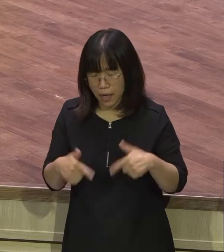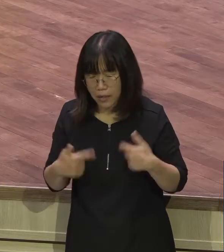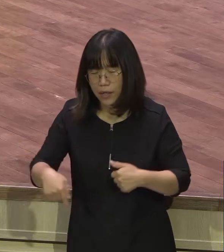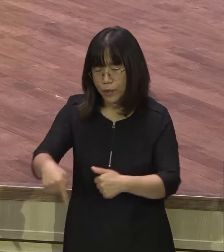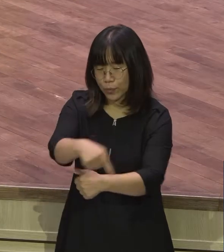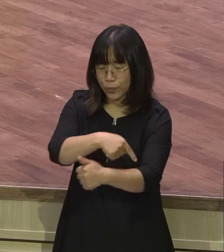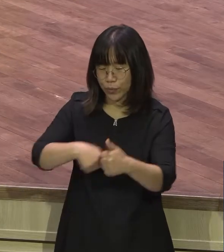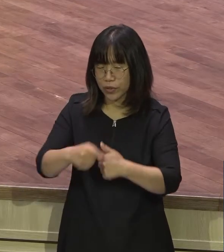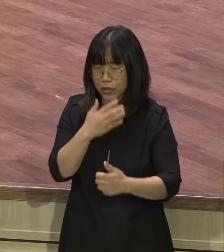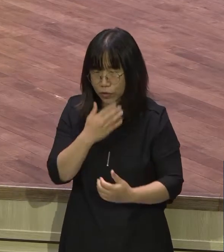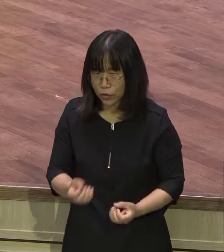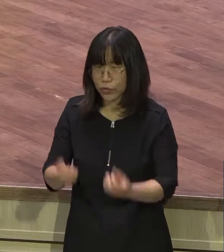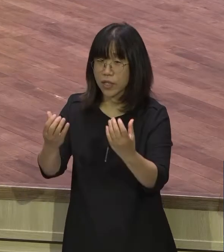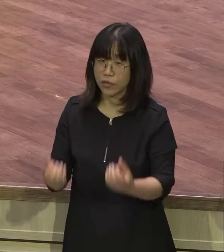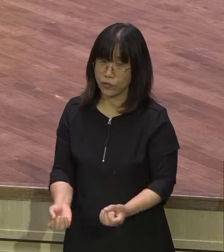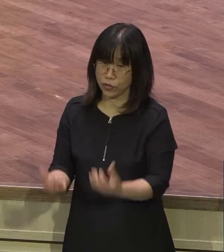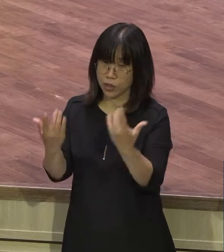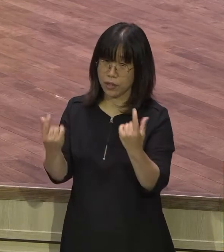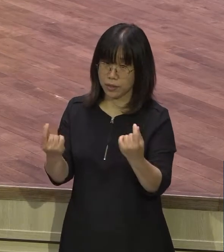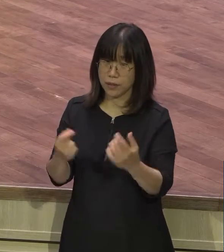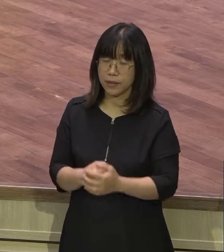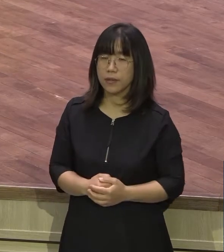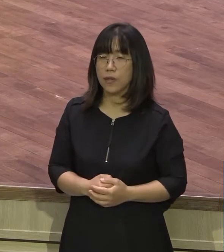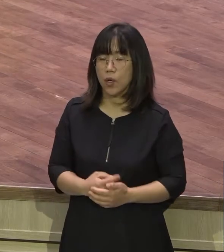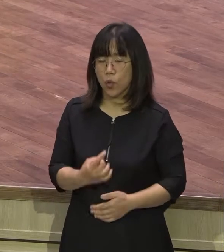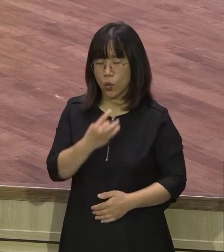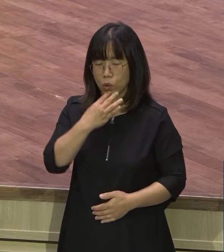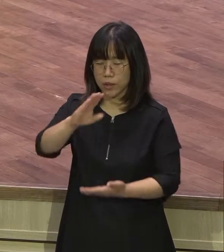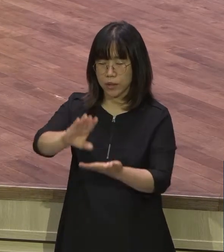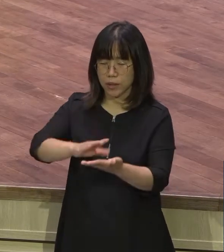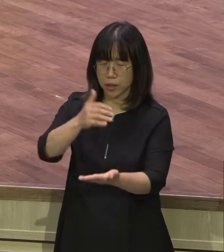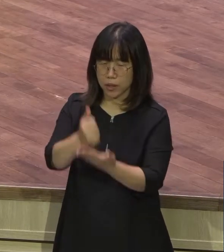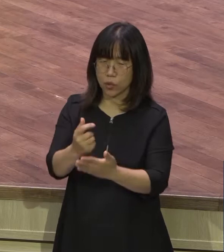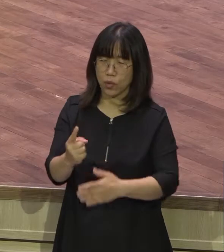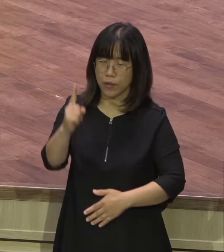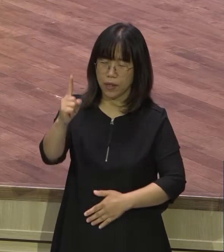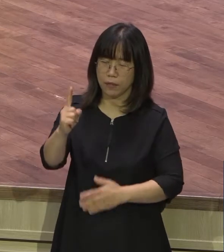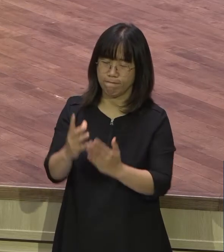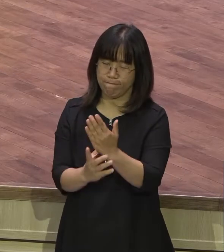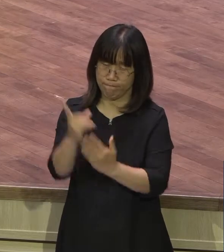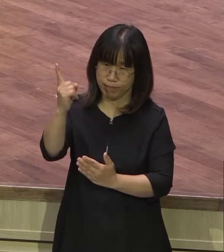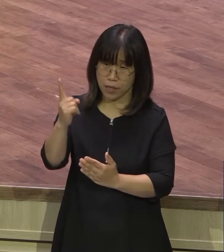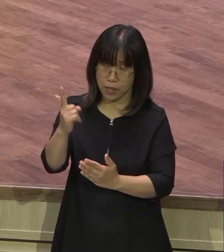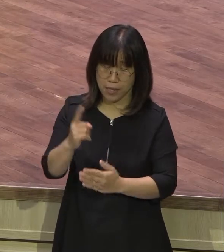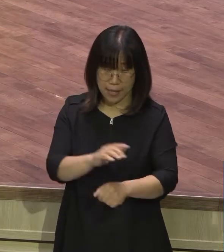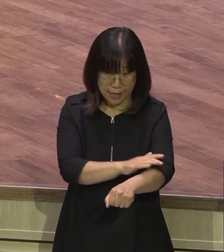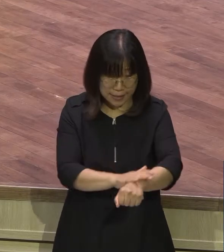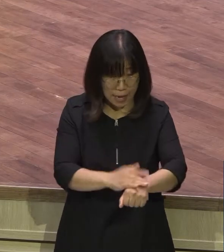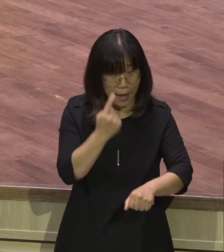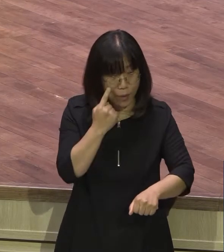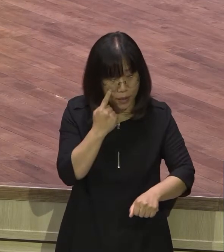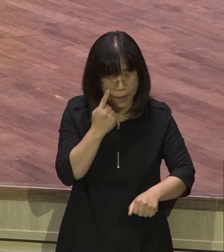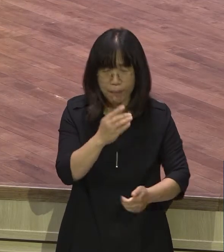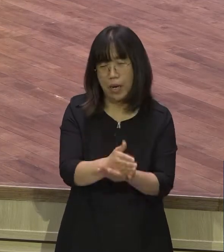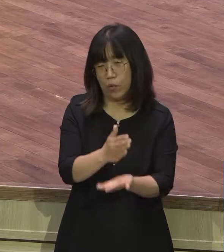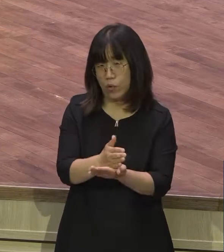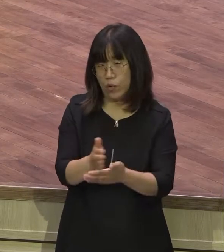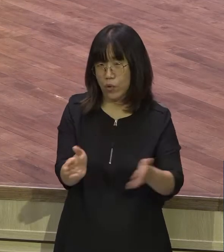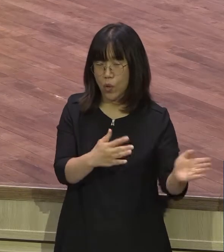분위기가 되길 바랍니다 오직 그리스도로 하나 되는 거예요 우리 동작 아니에요 오직